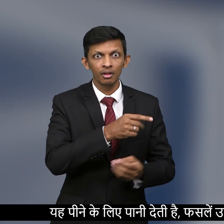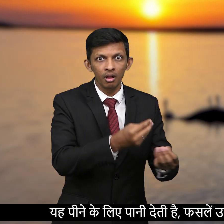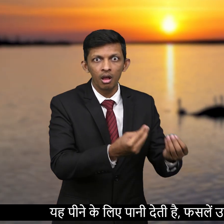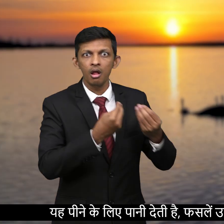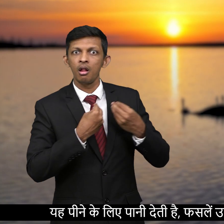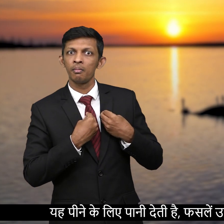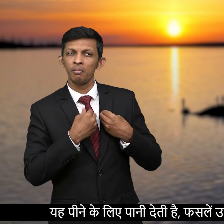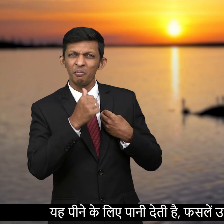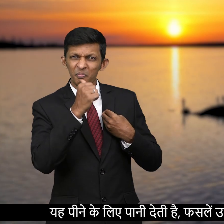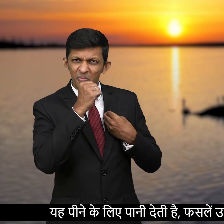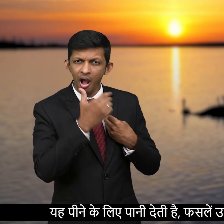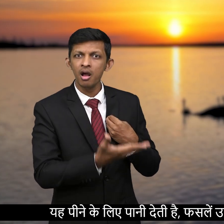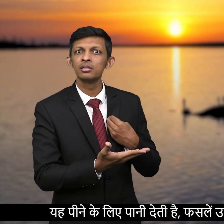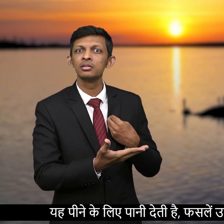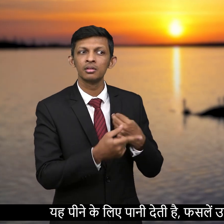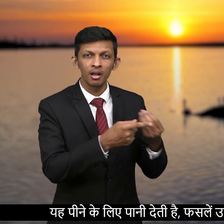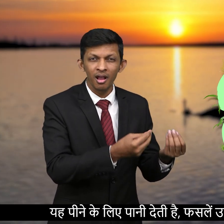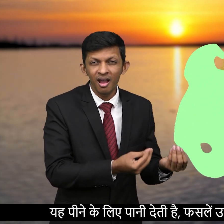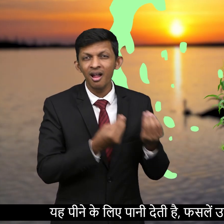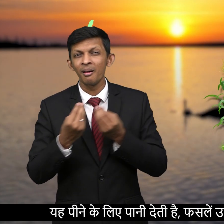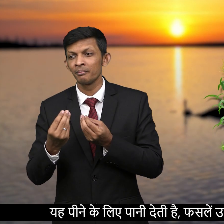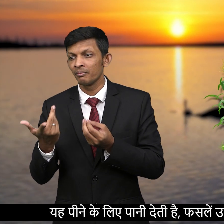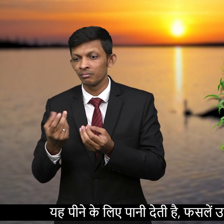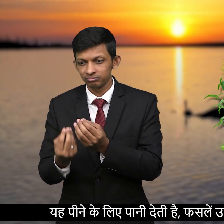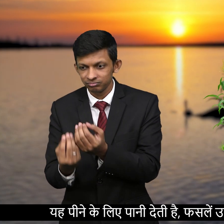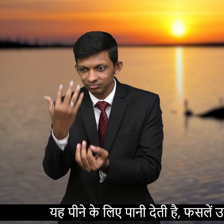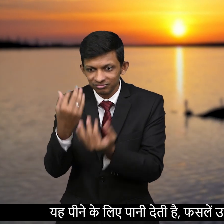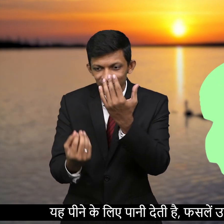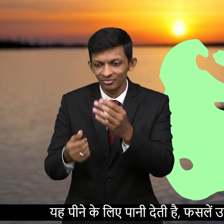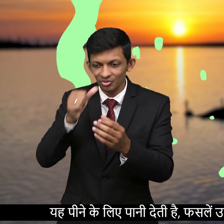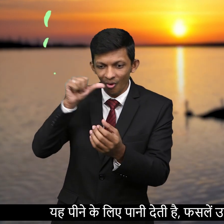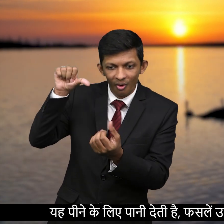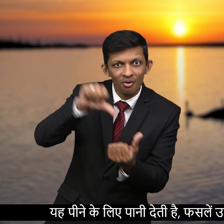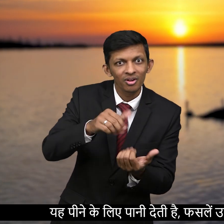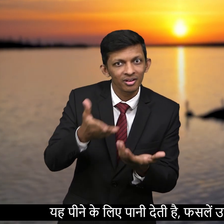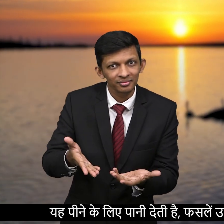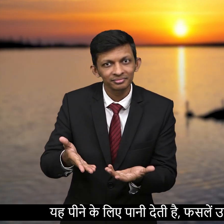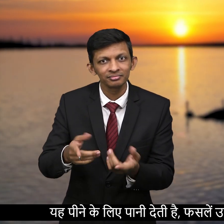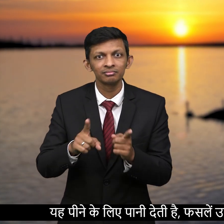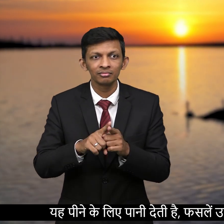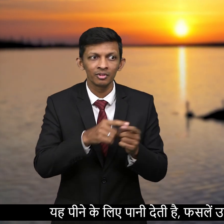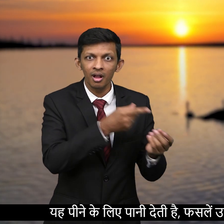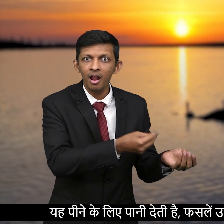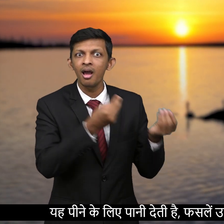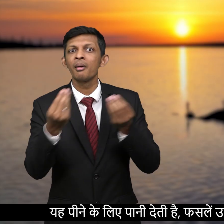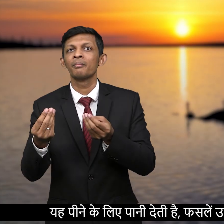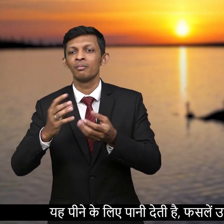यह पीने के लिए पानी देती है, फसलें उगाने और मशीनों को चलाने में मदद करती है।